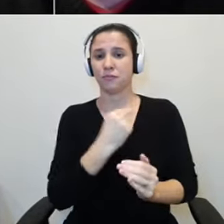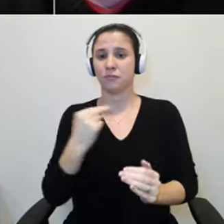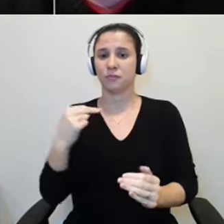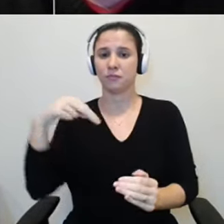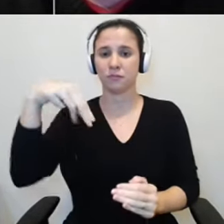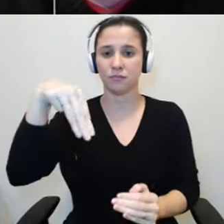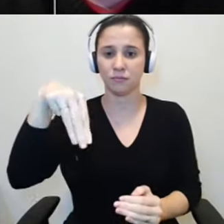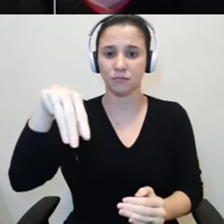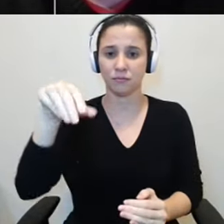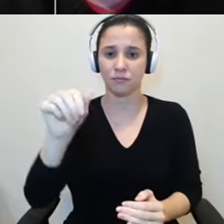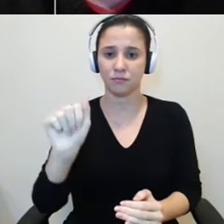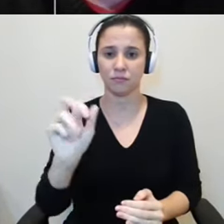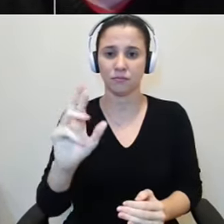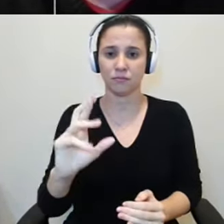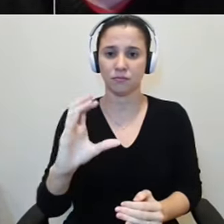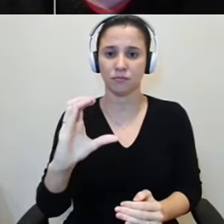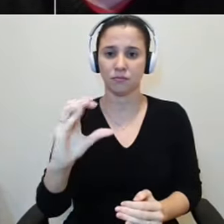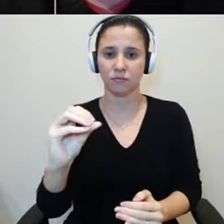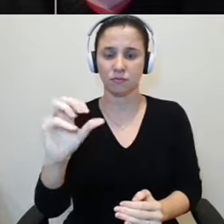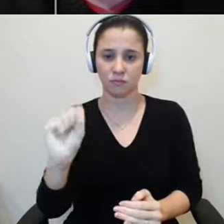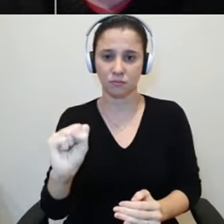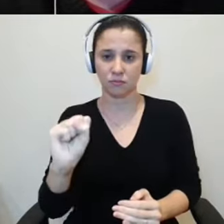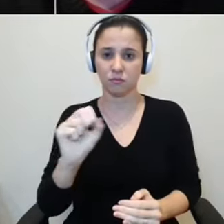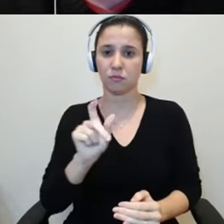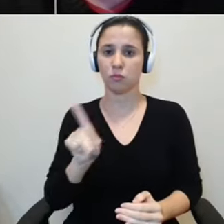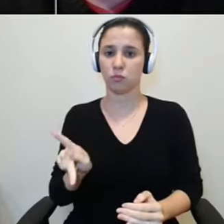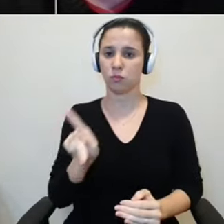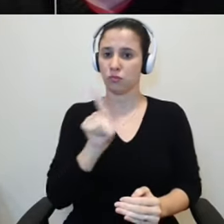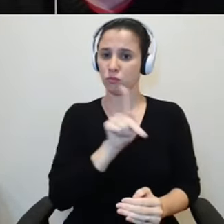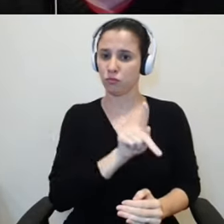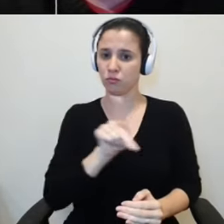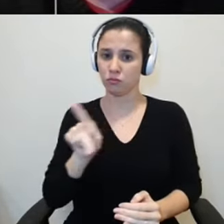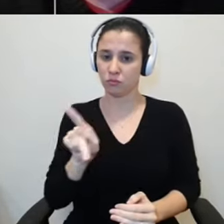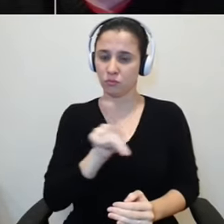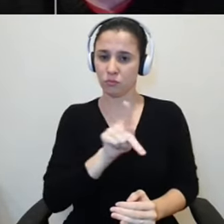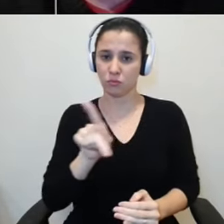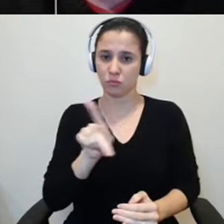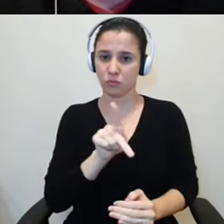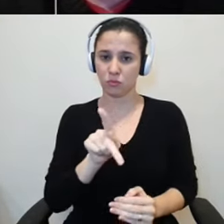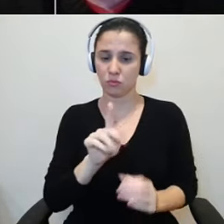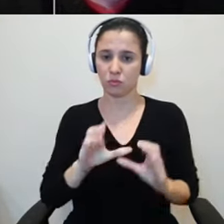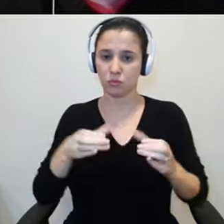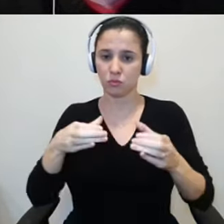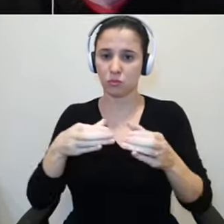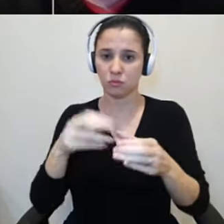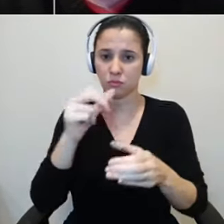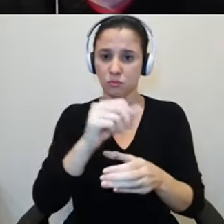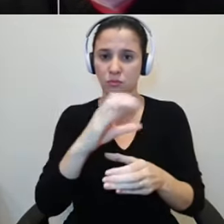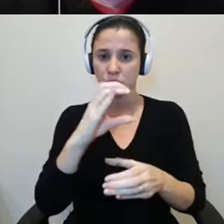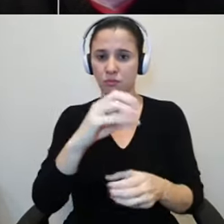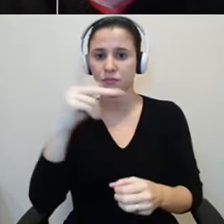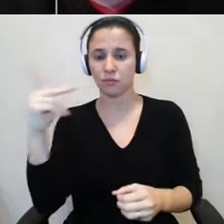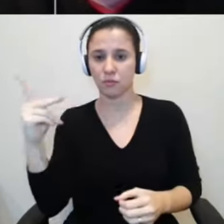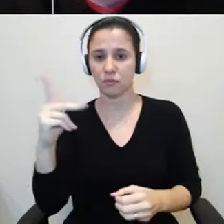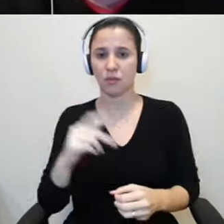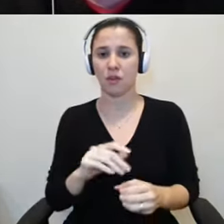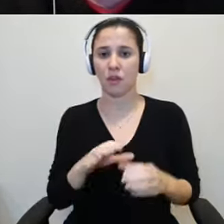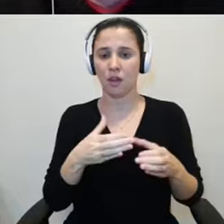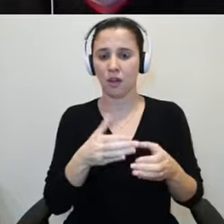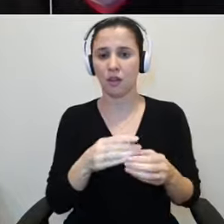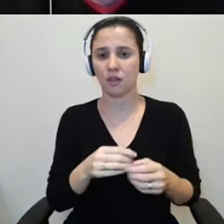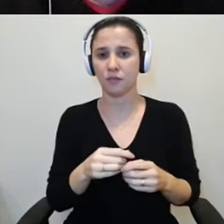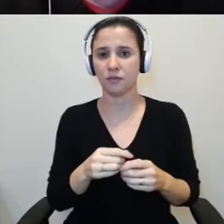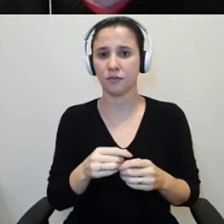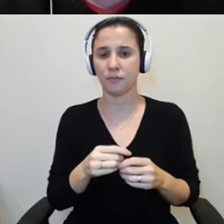professor do campus Otuporanga da área de elétrica, né, mas eu estou na direção geral do campus aí